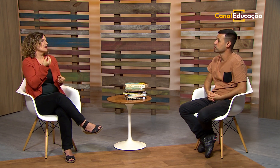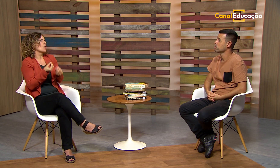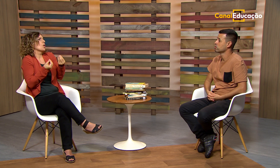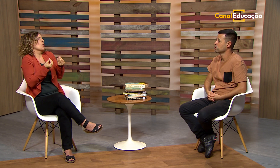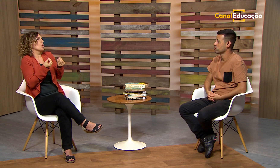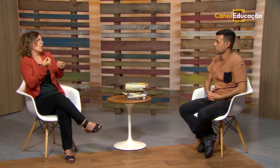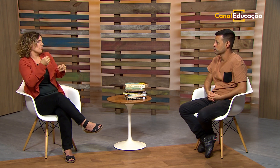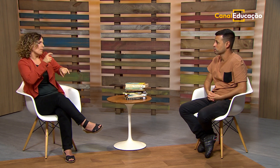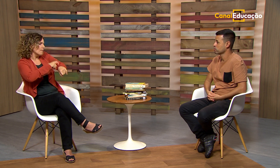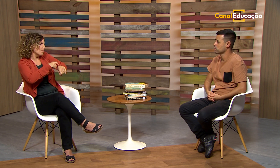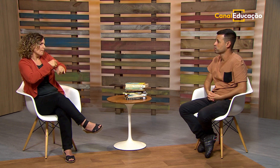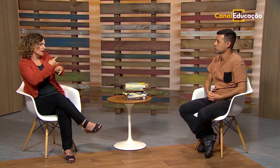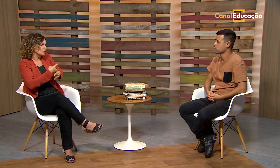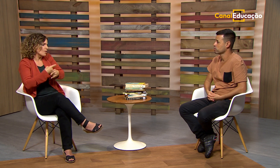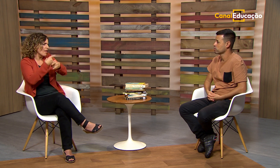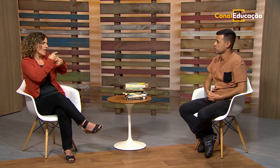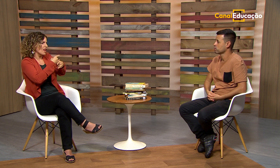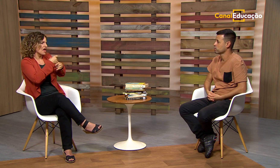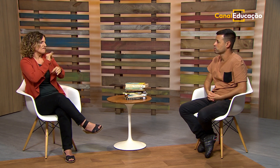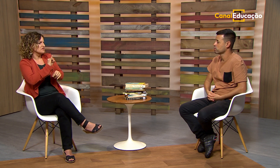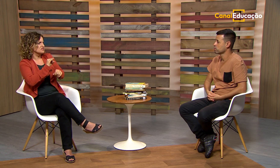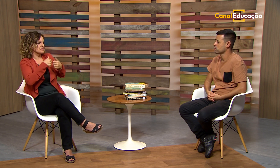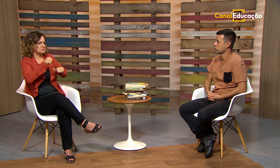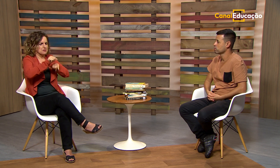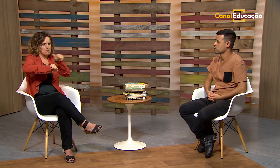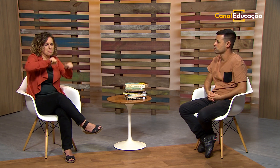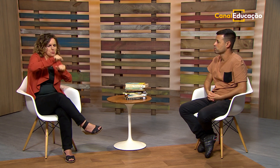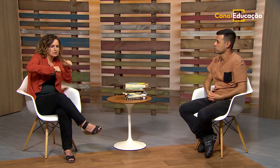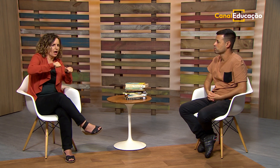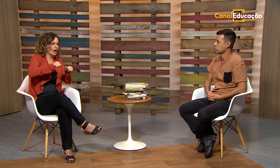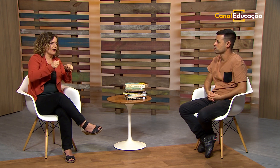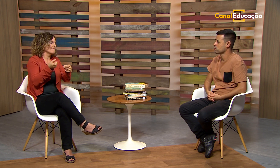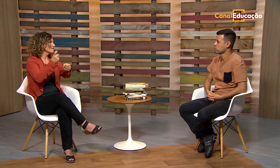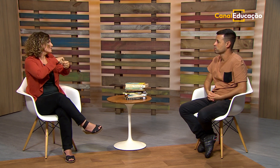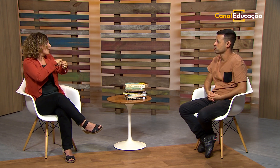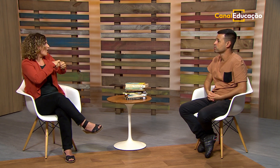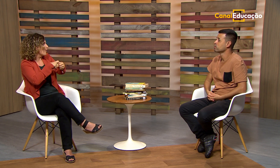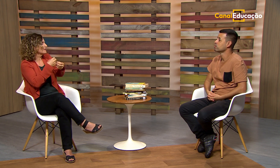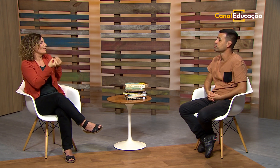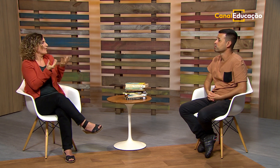em aberto para ver o que poderia surgir durante a live?